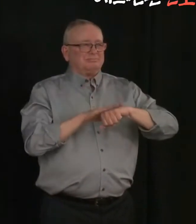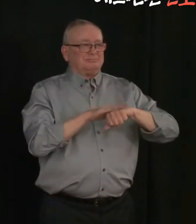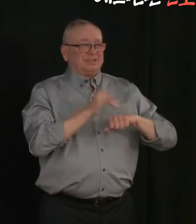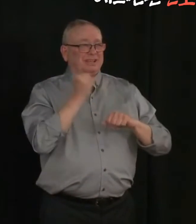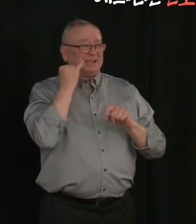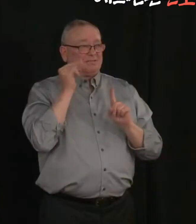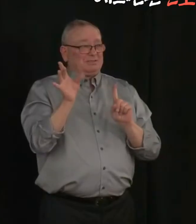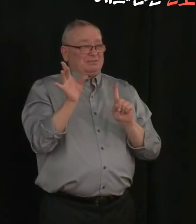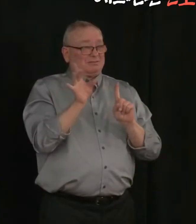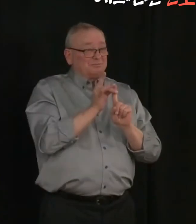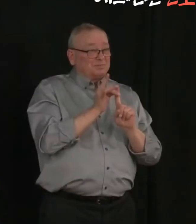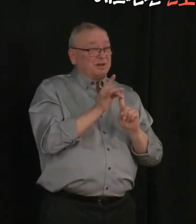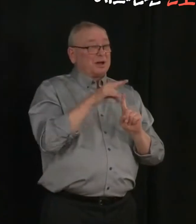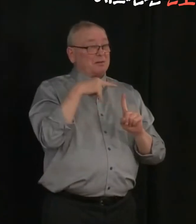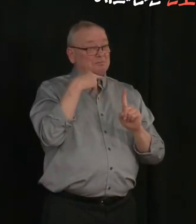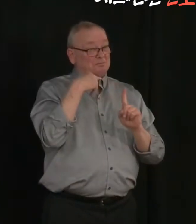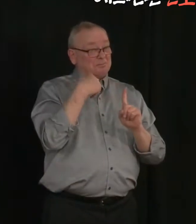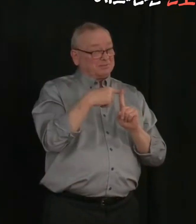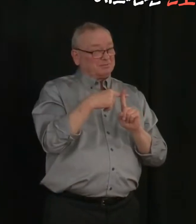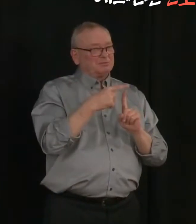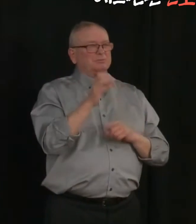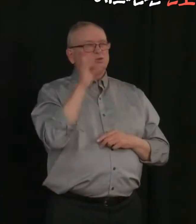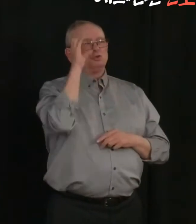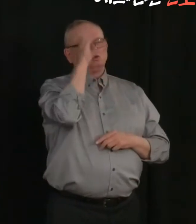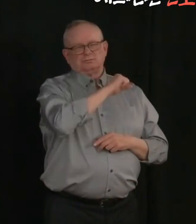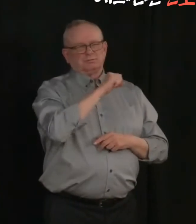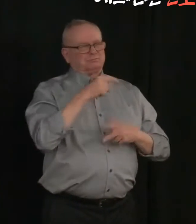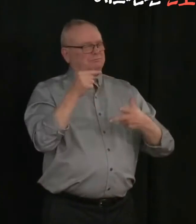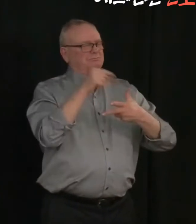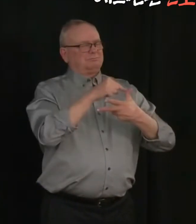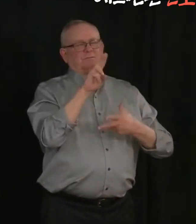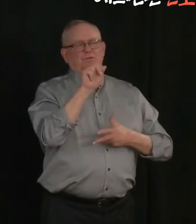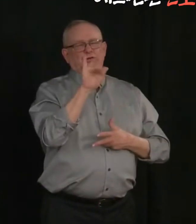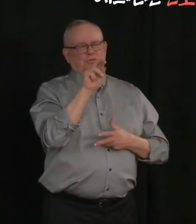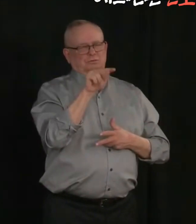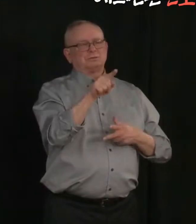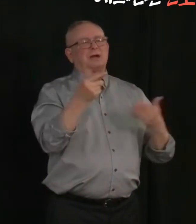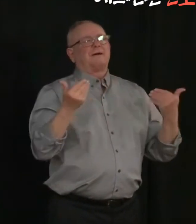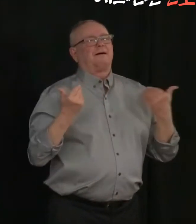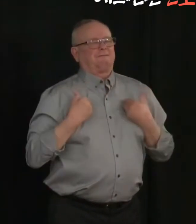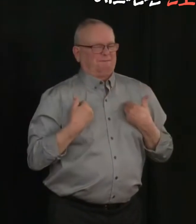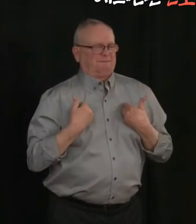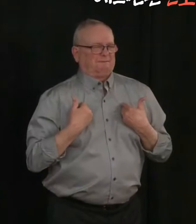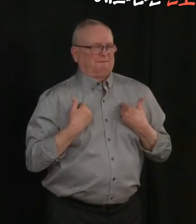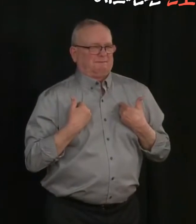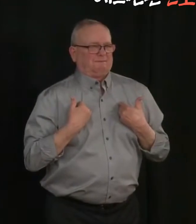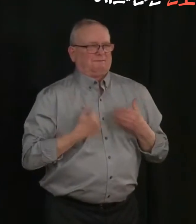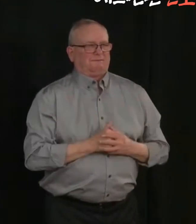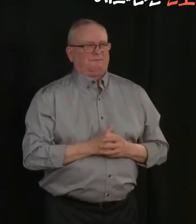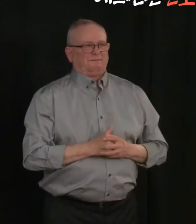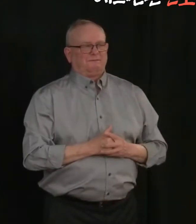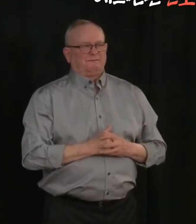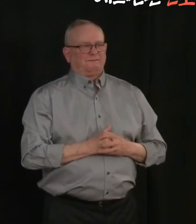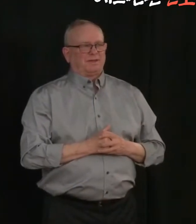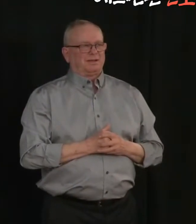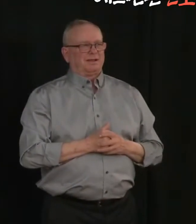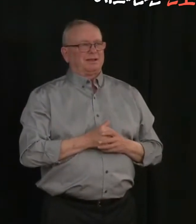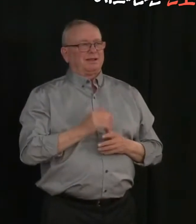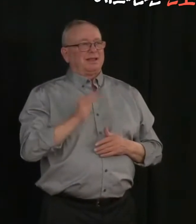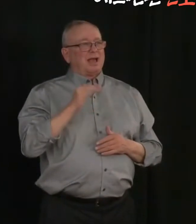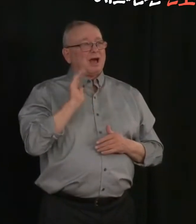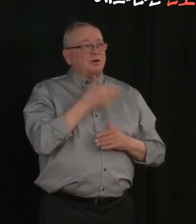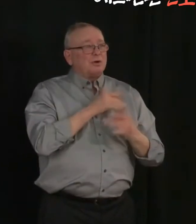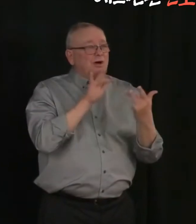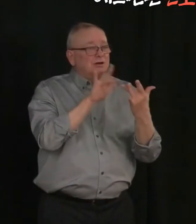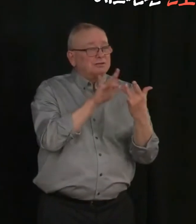사례의 44.8%를 차지합니다. 흰쇼 박사는 이제 엘버타주에서 새로운 코비드19 사례의 지배적인